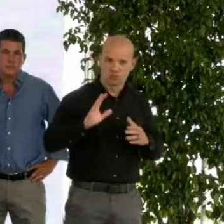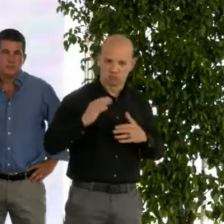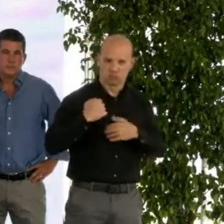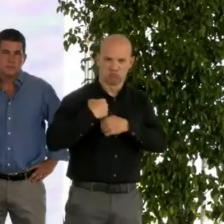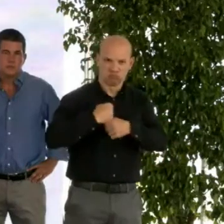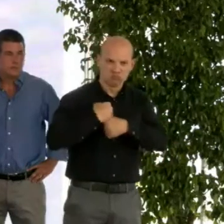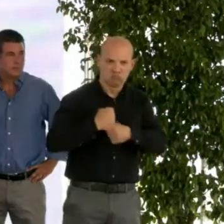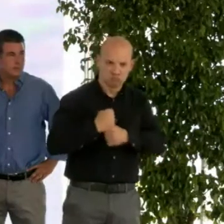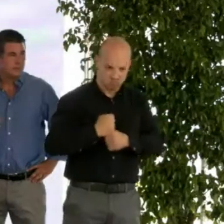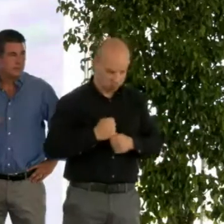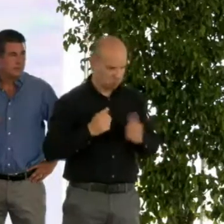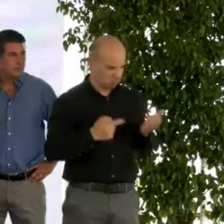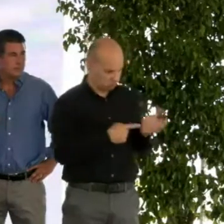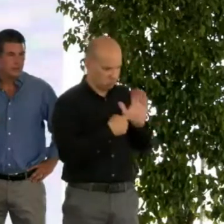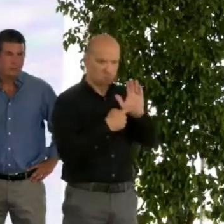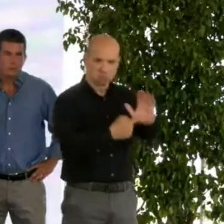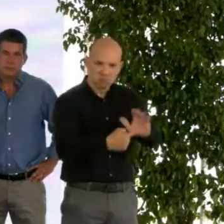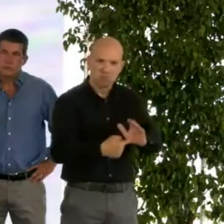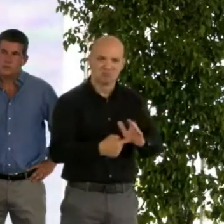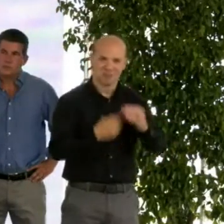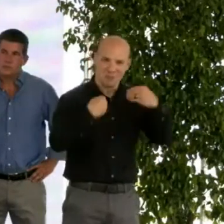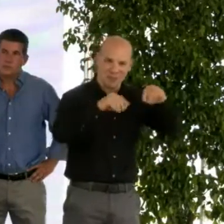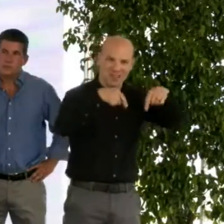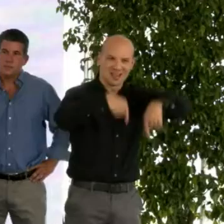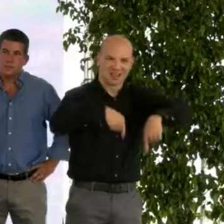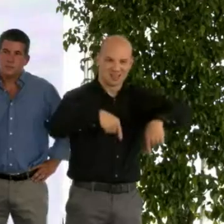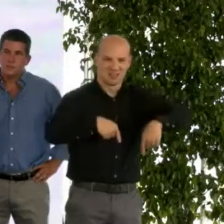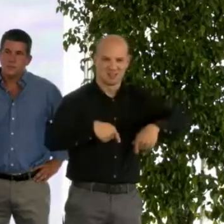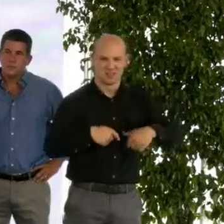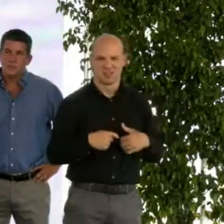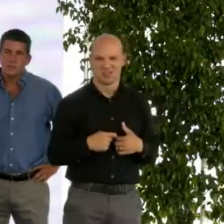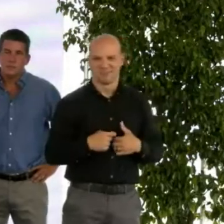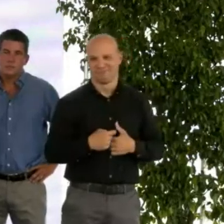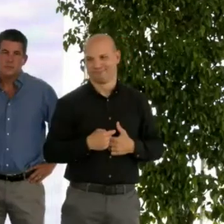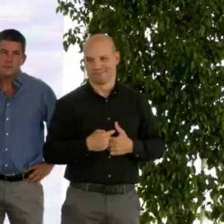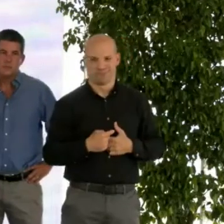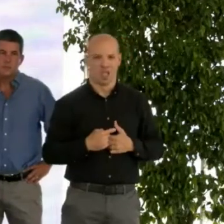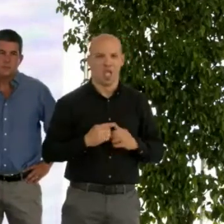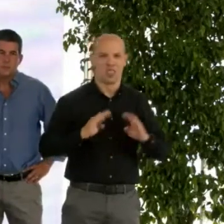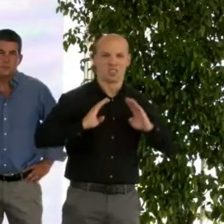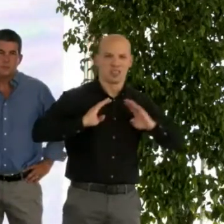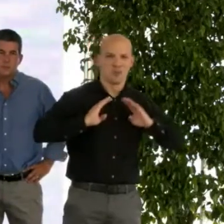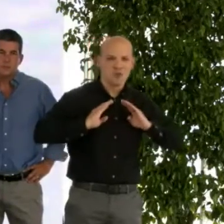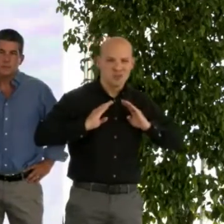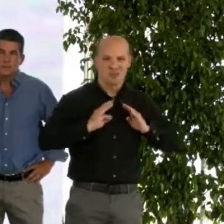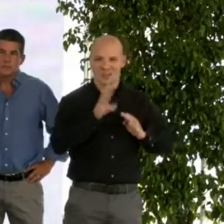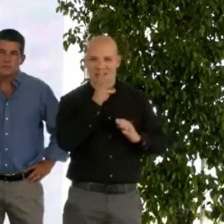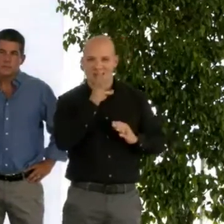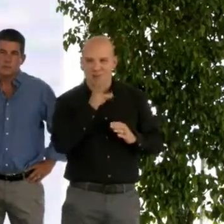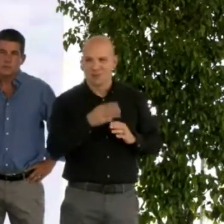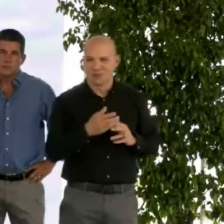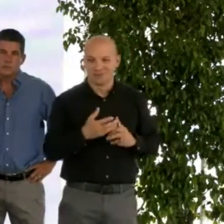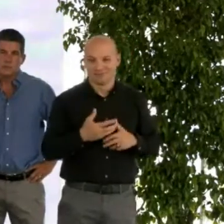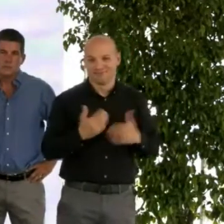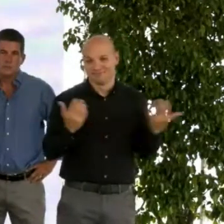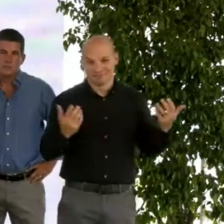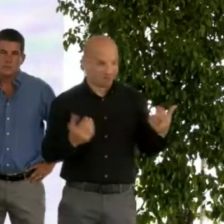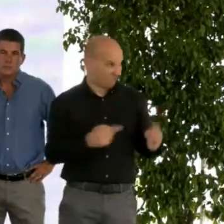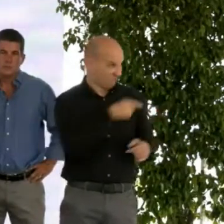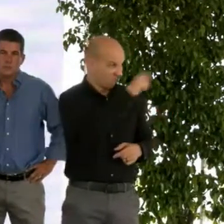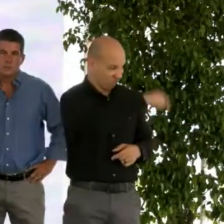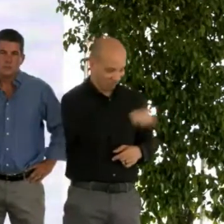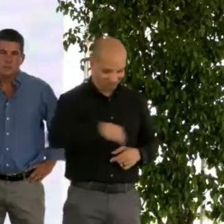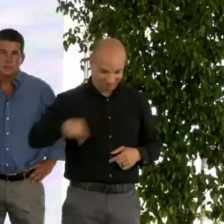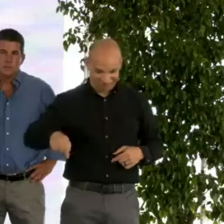otros. Los deportes acuáticos. O sea, que en un entorno de básicamente estos tres muelles,